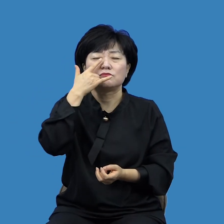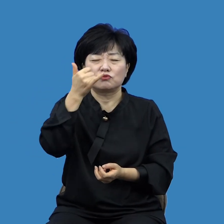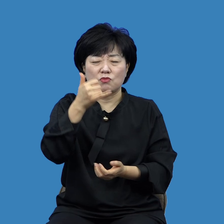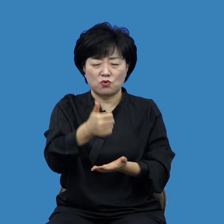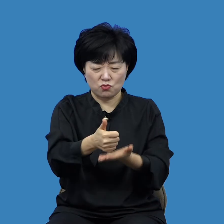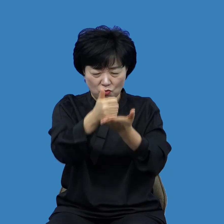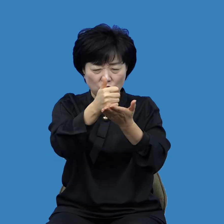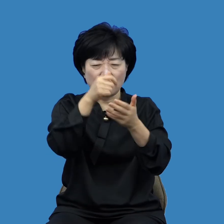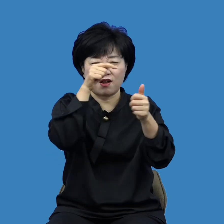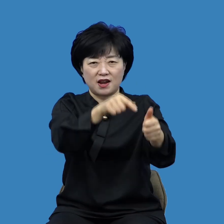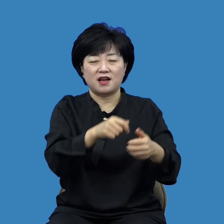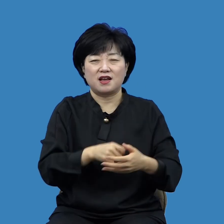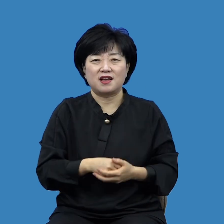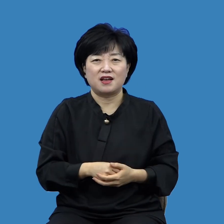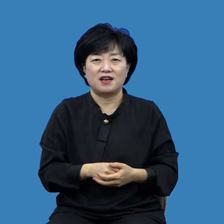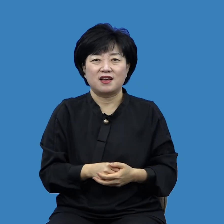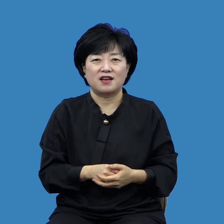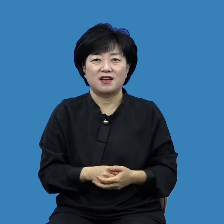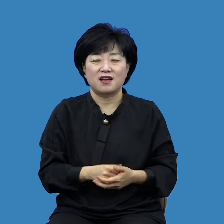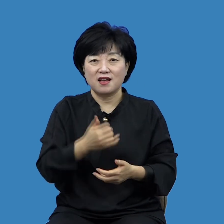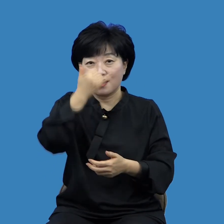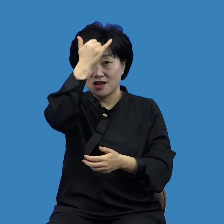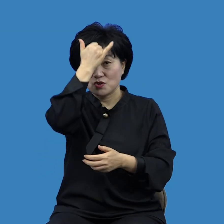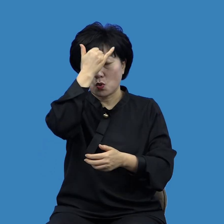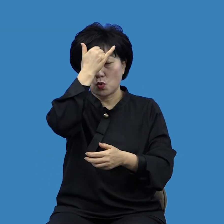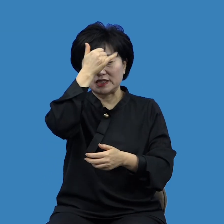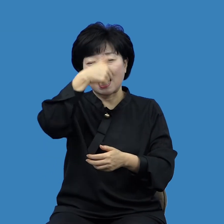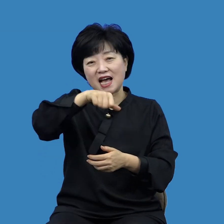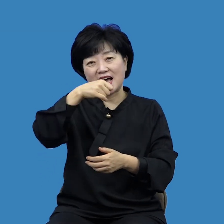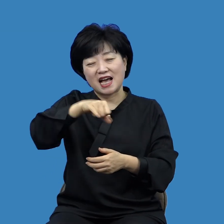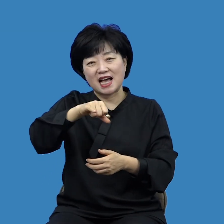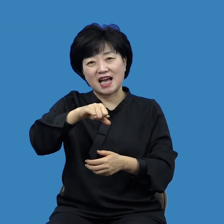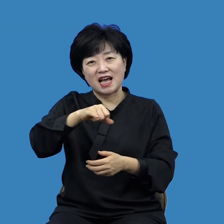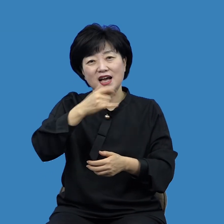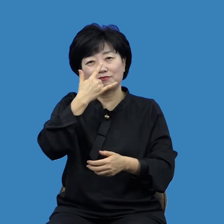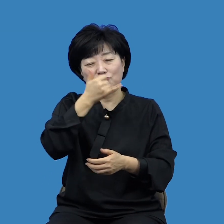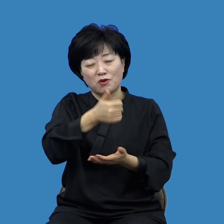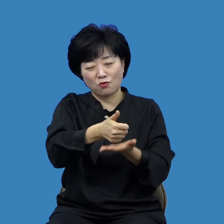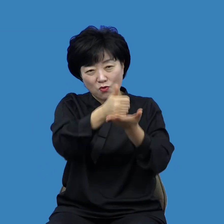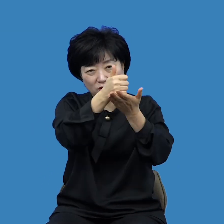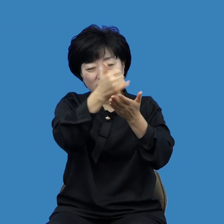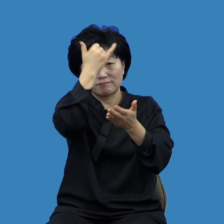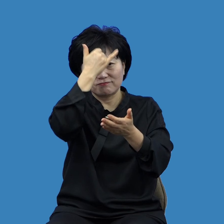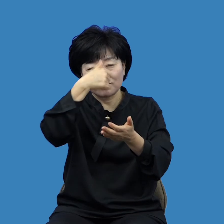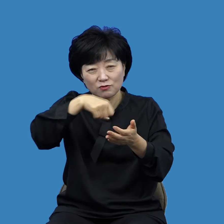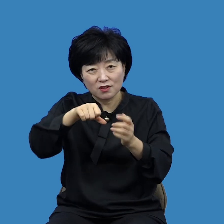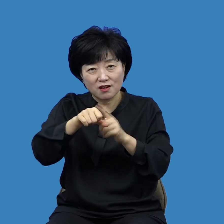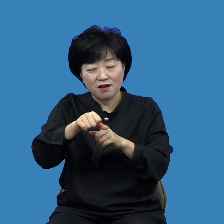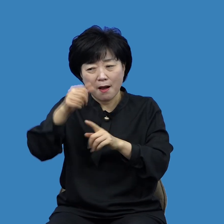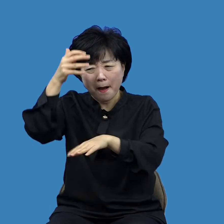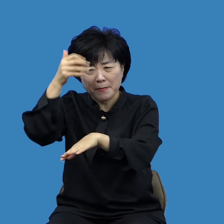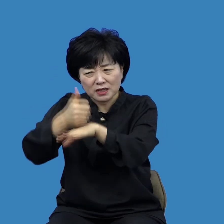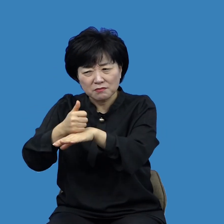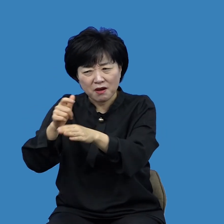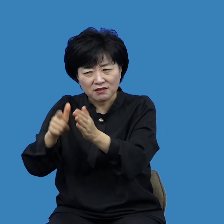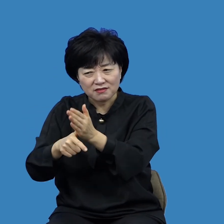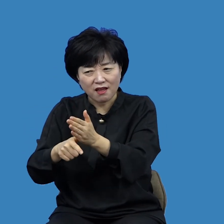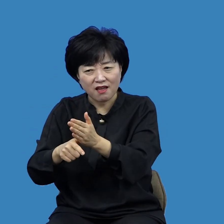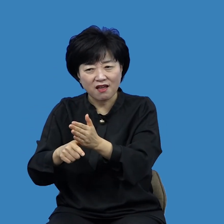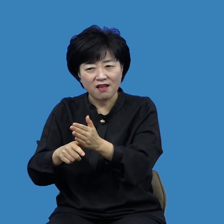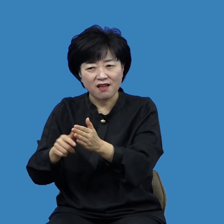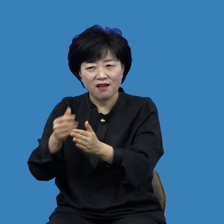생각해 보니까요, 이 효자들 있잖아. 그러니까 부모를 정말 공경했던 사람 치고 말년이 꼬인 사람을 못 봤어.